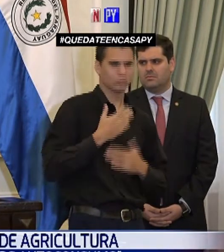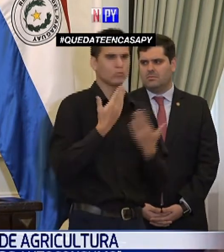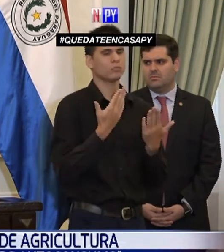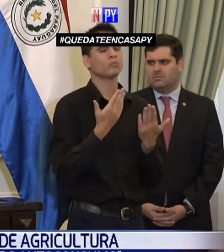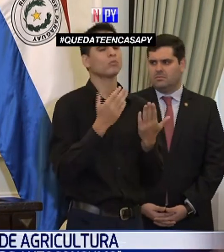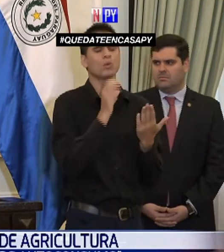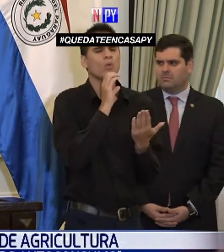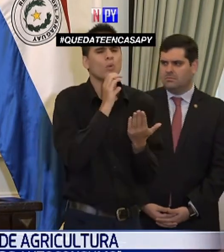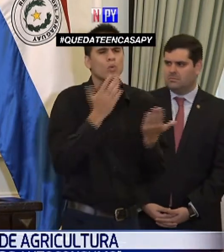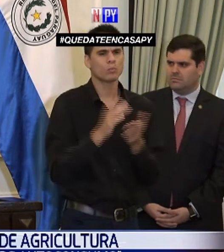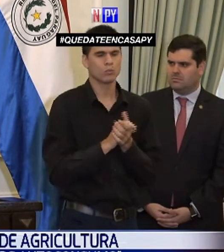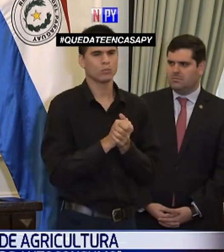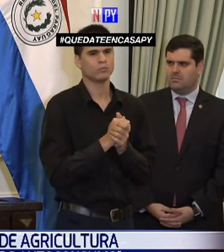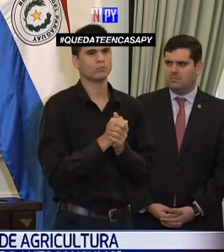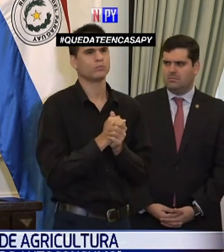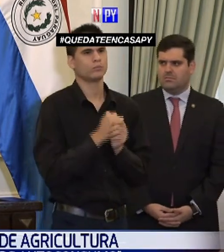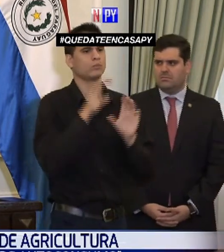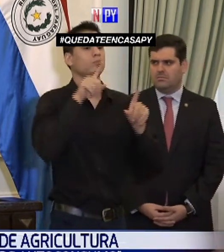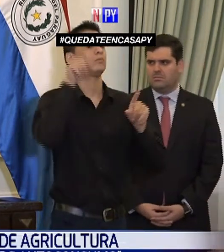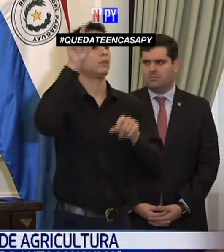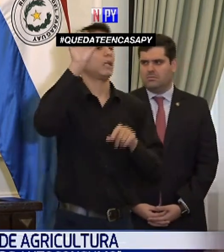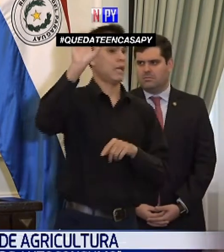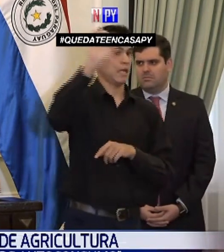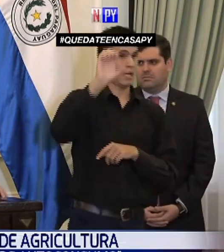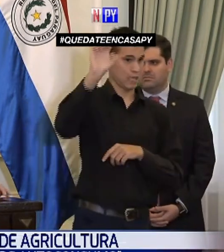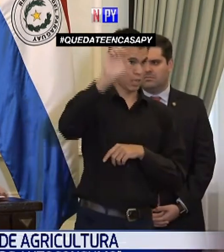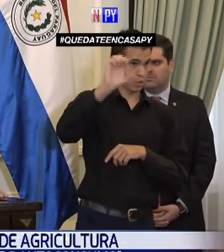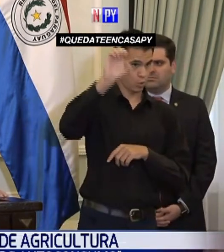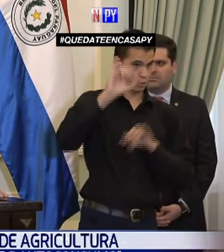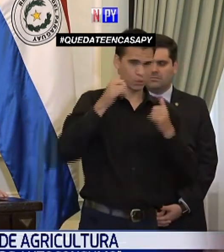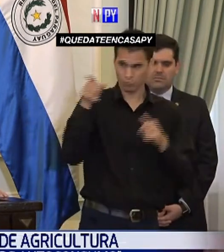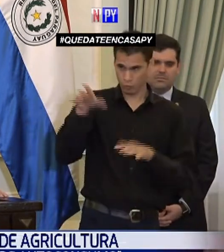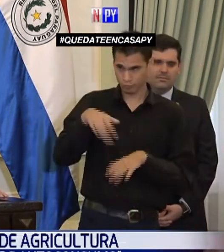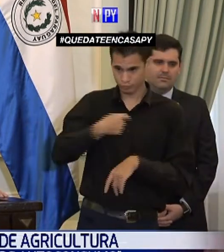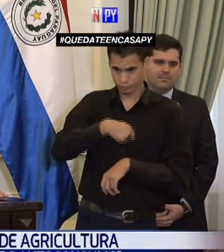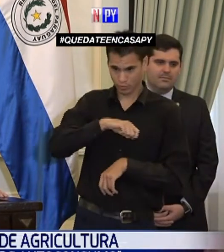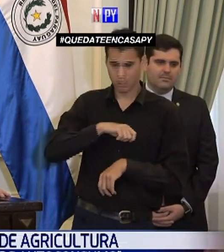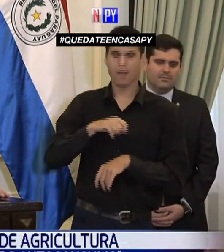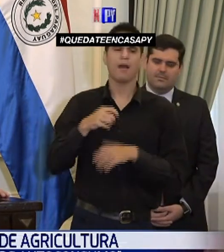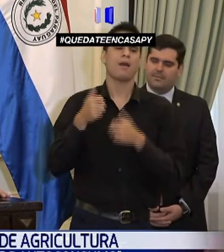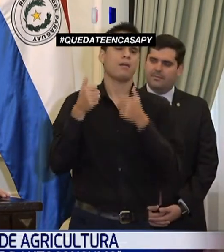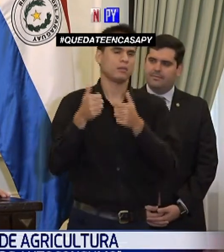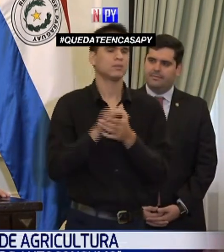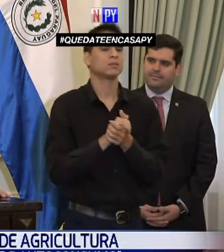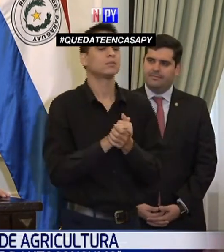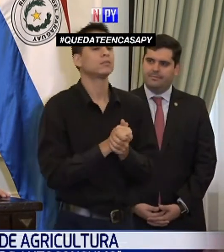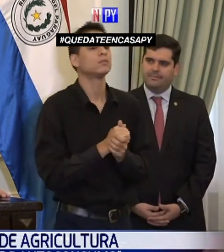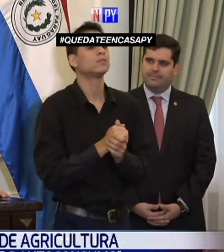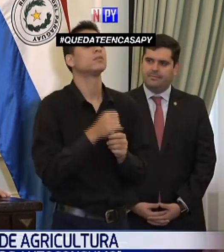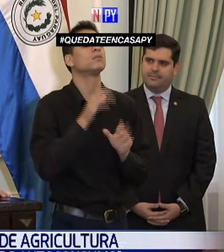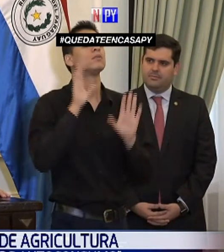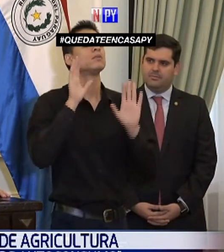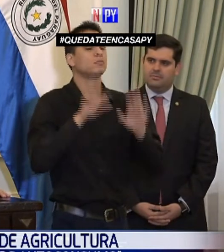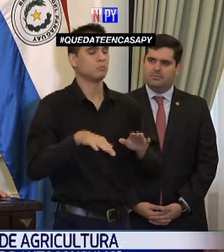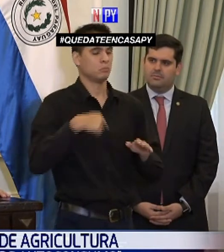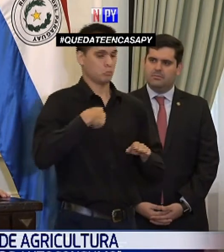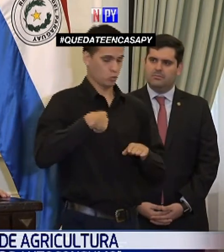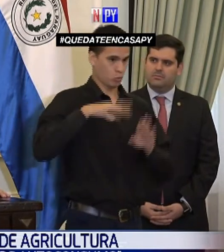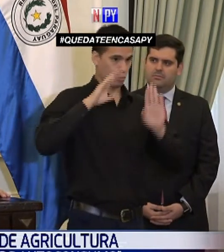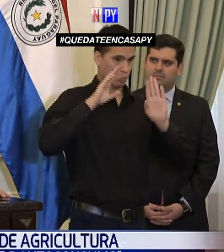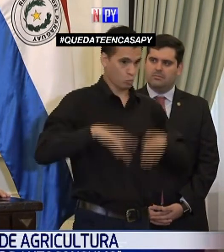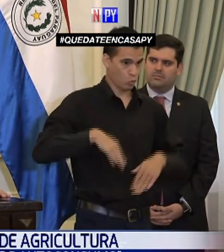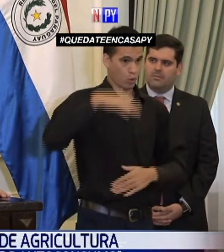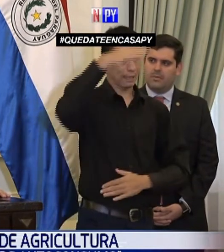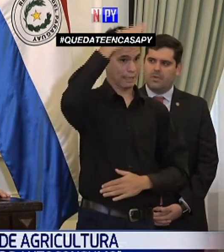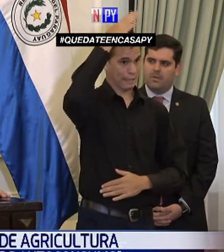lo que inició ya Europa hace muchísimos años, usted es española, ¿verdad? Sí. De poder garantizar desde el Estado